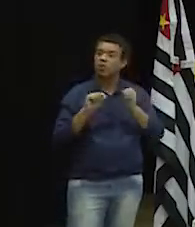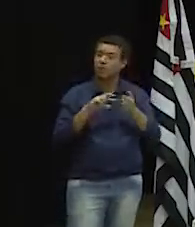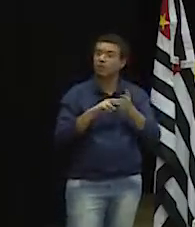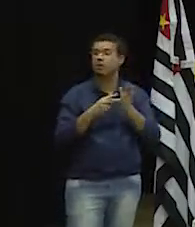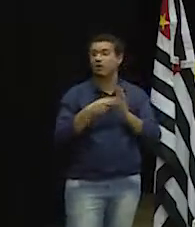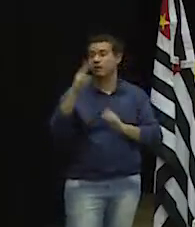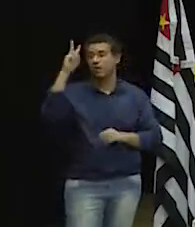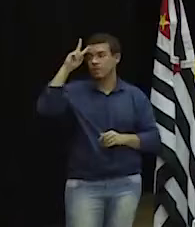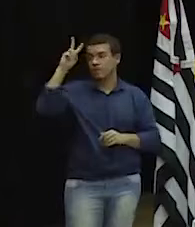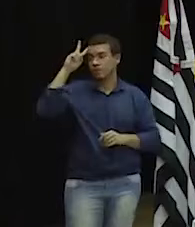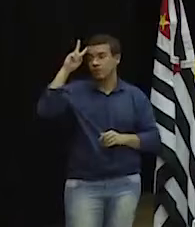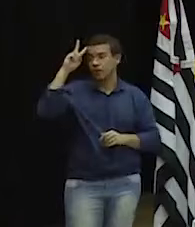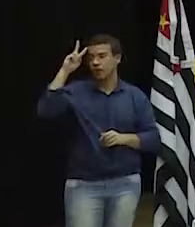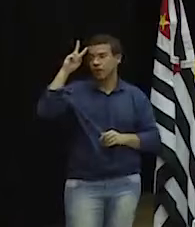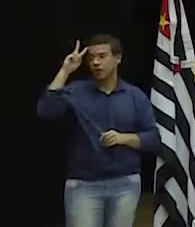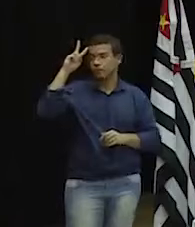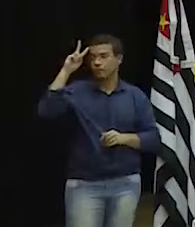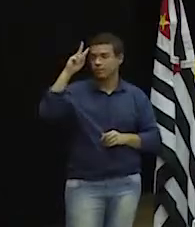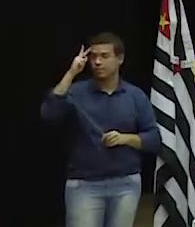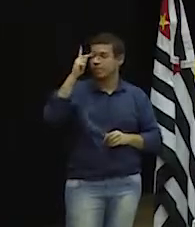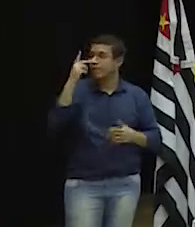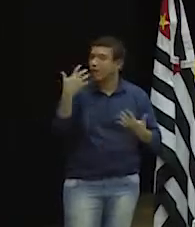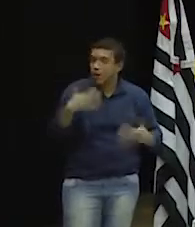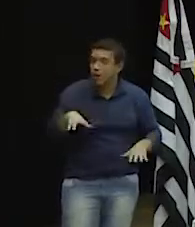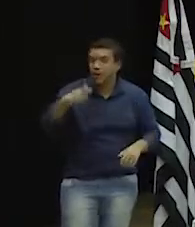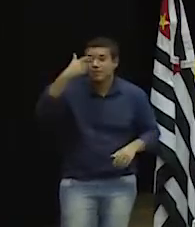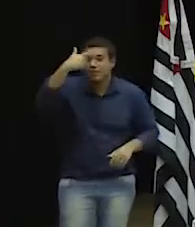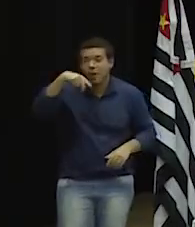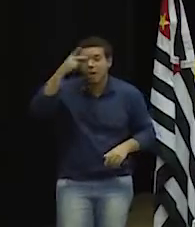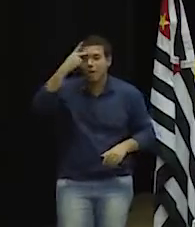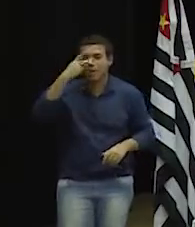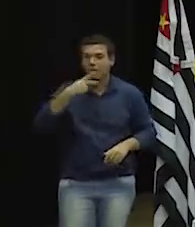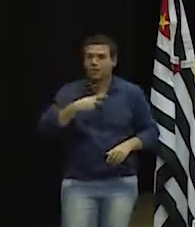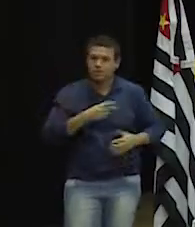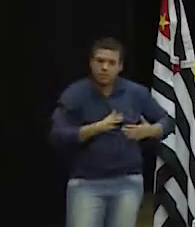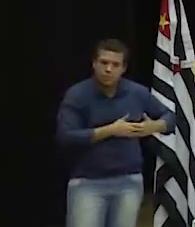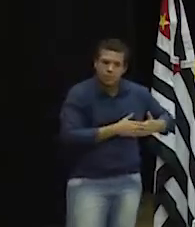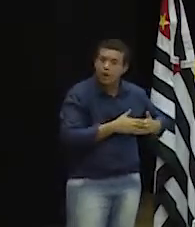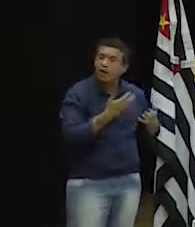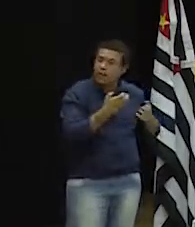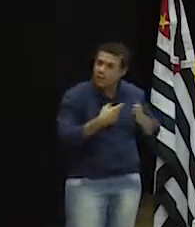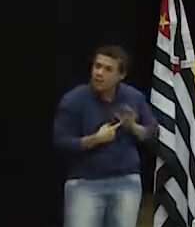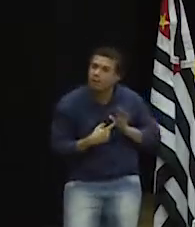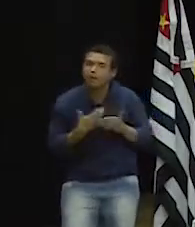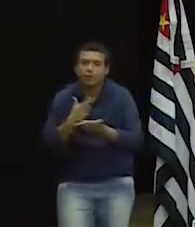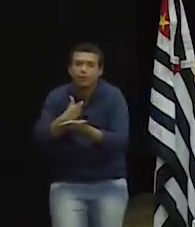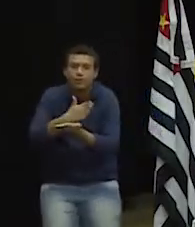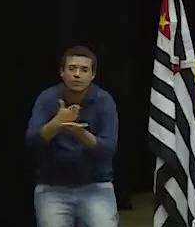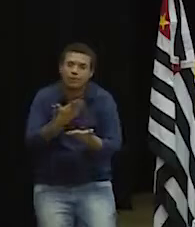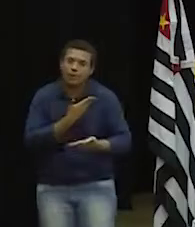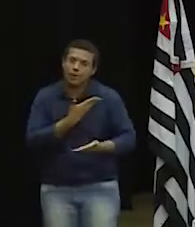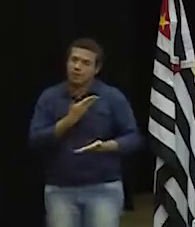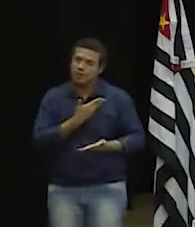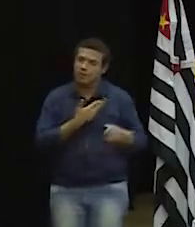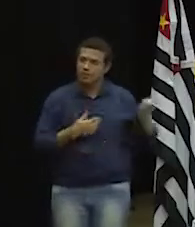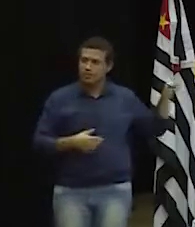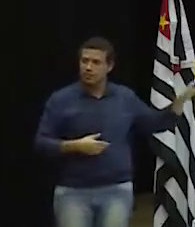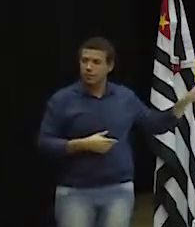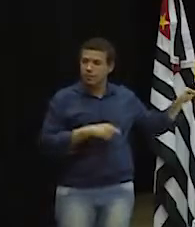criança entendeu o significado da história. Não queria ser egoísta e esconder o morango, ela queria dividir com os